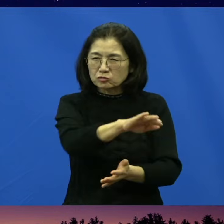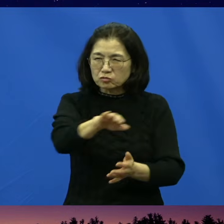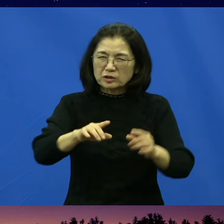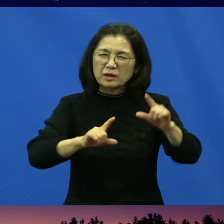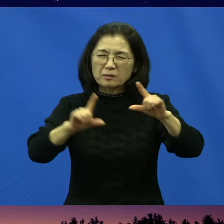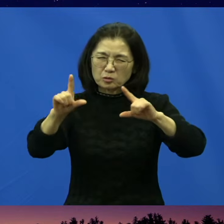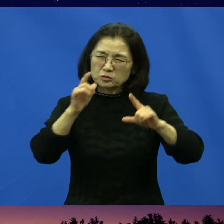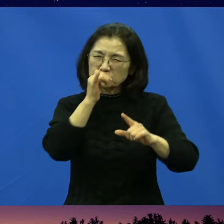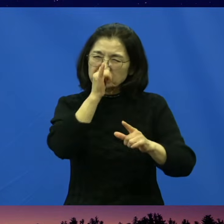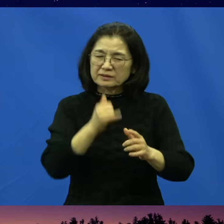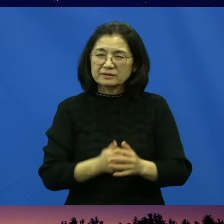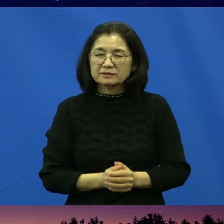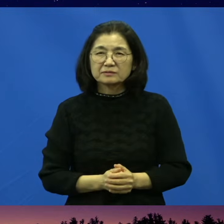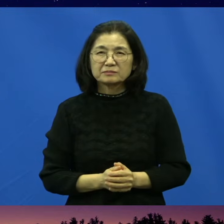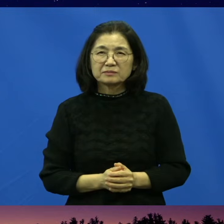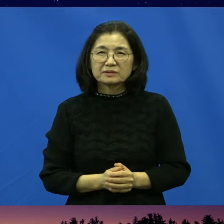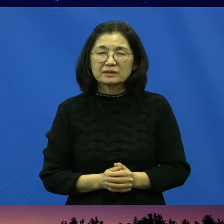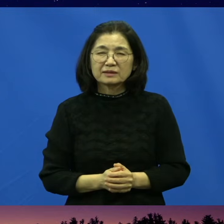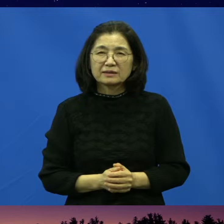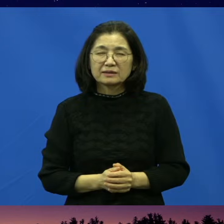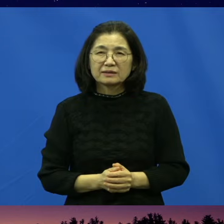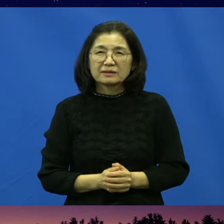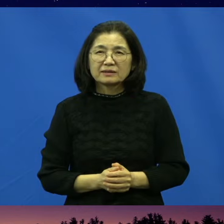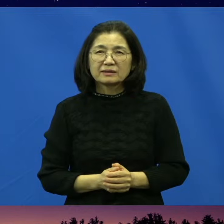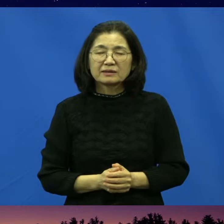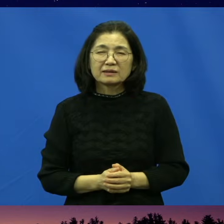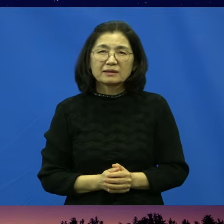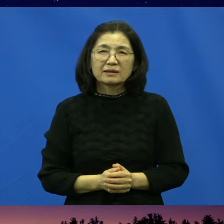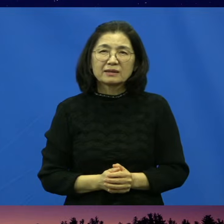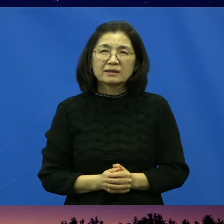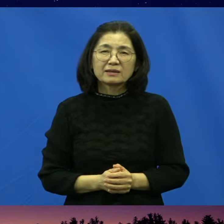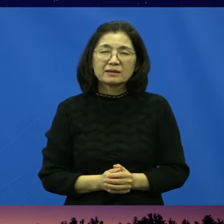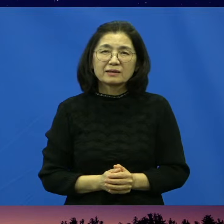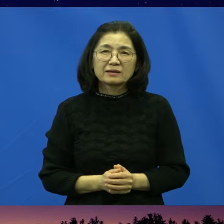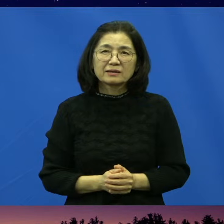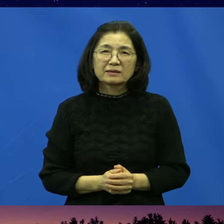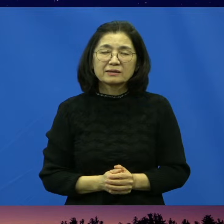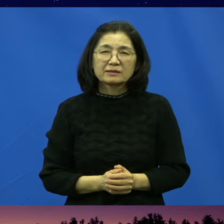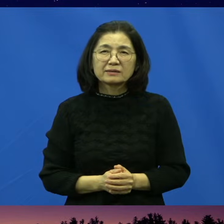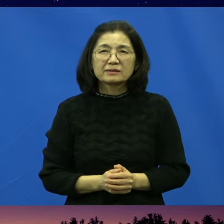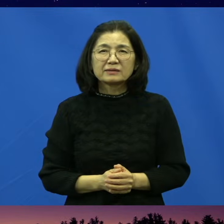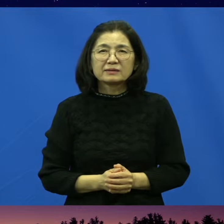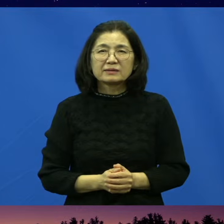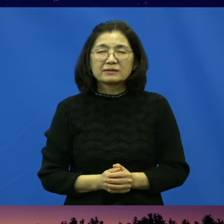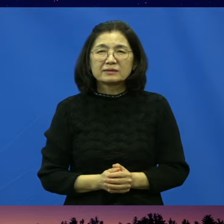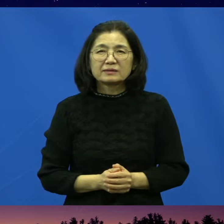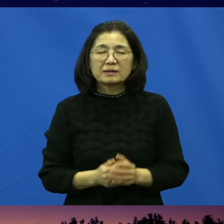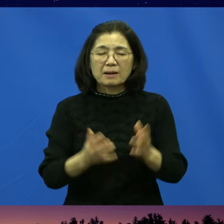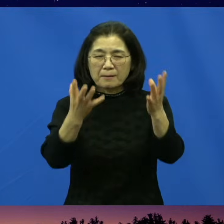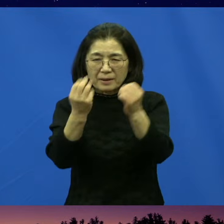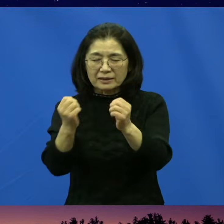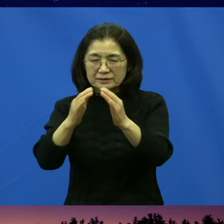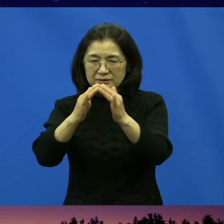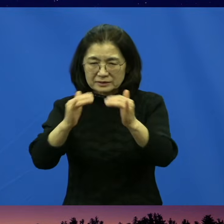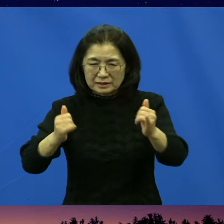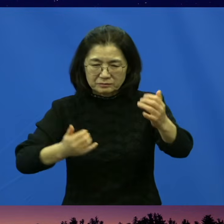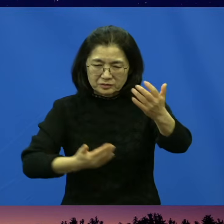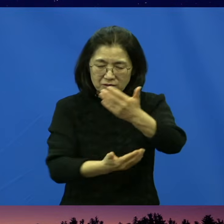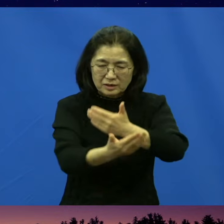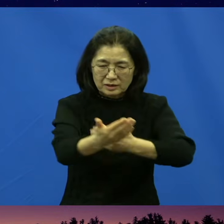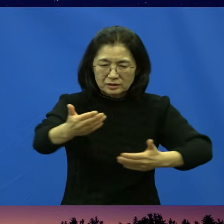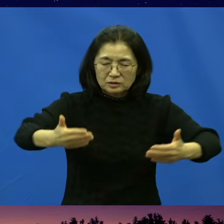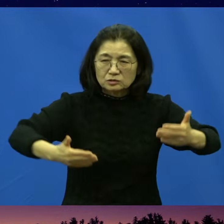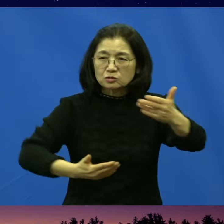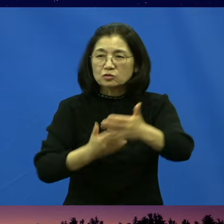하루에도 지인들의 그 SNS에 수십 개, 수백 개의 글들이 올라옵니다. 오늘은 고독한 밤